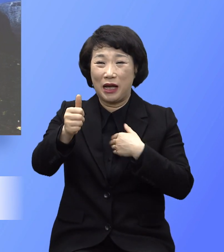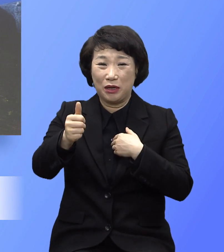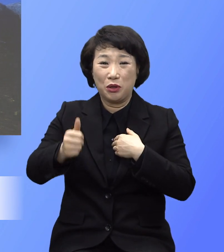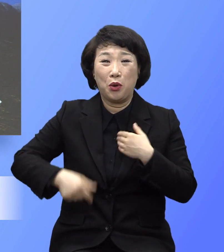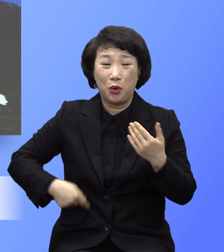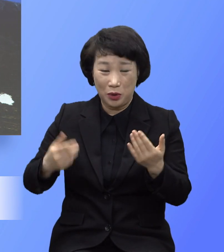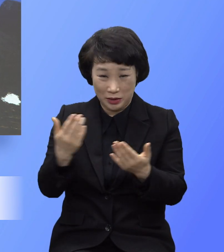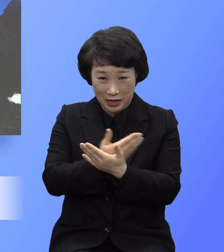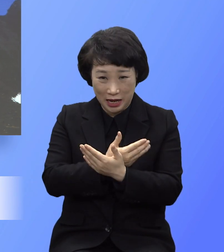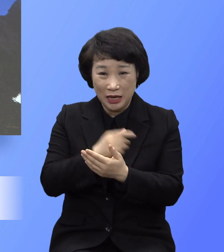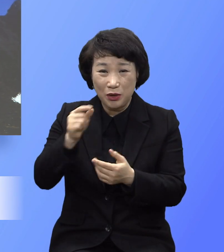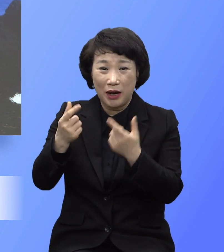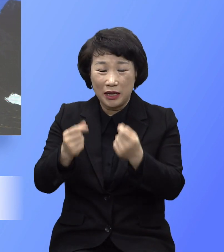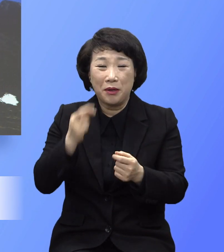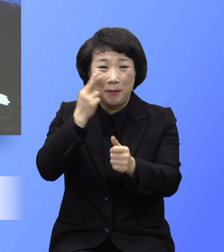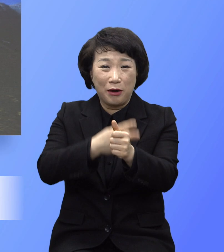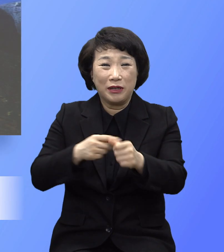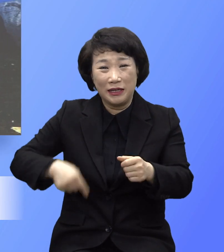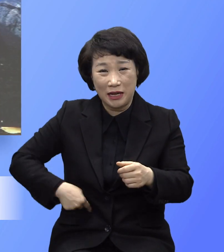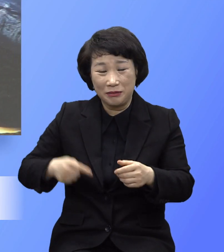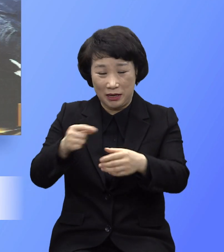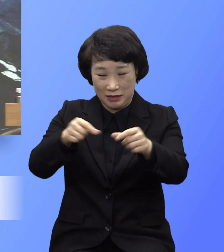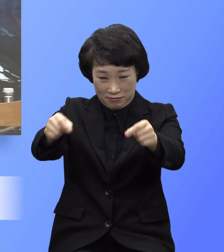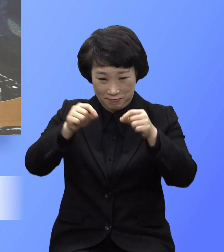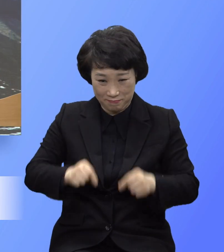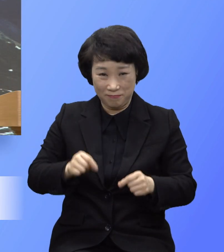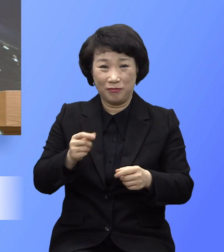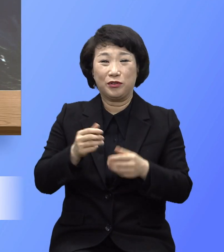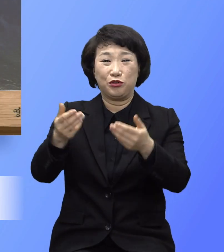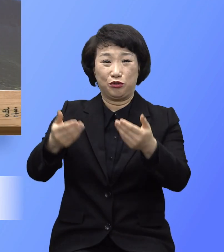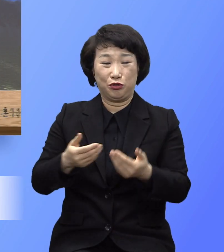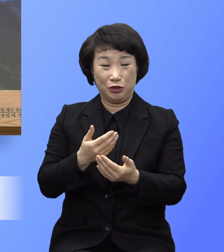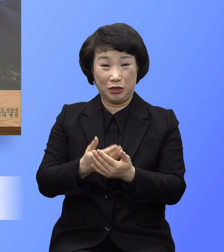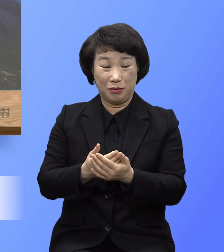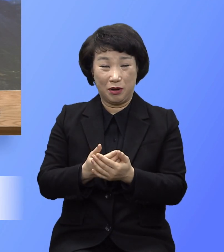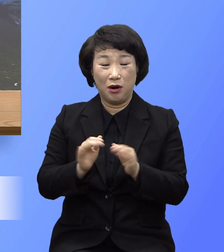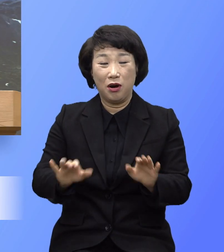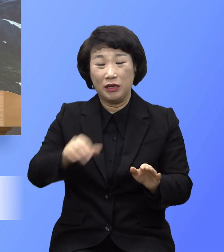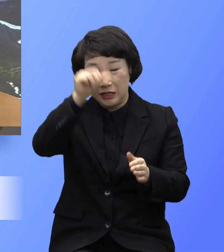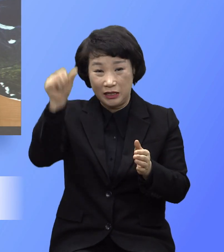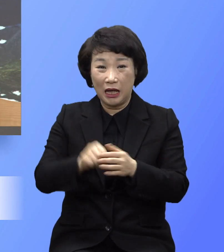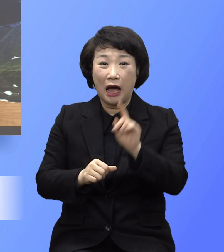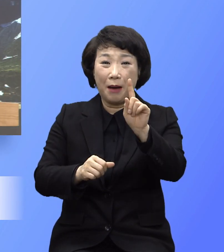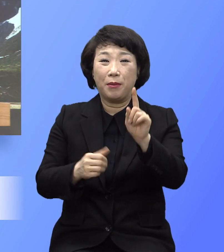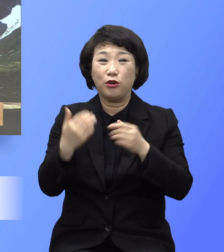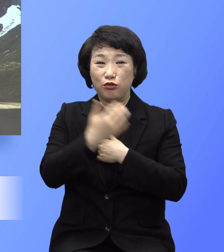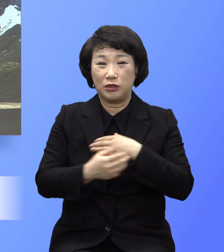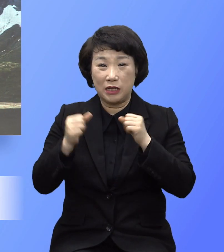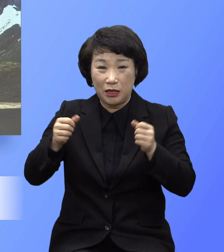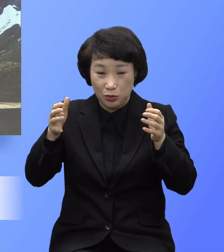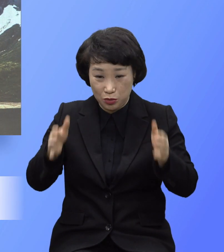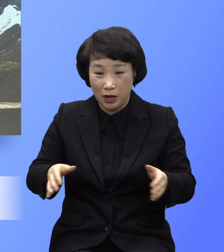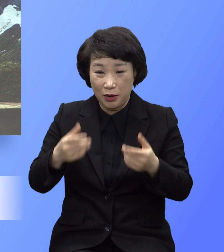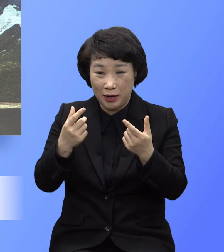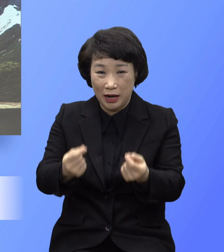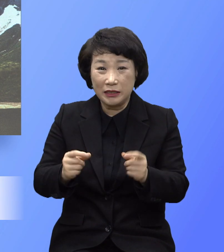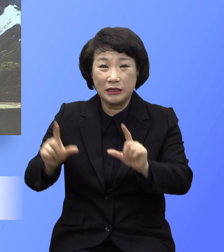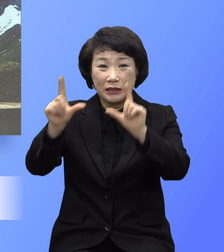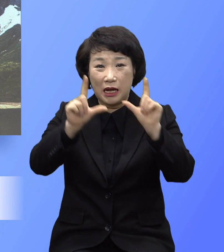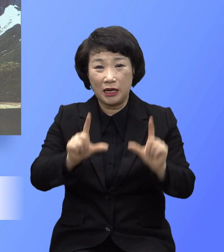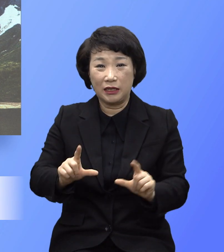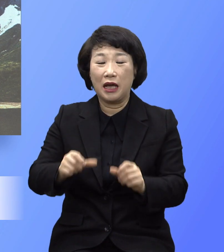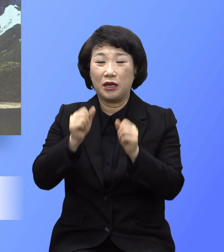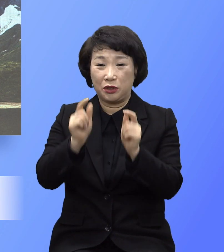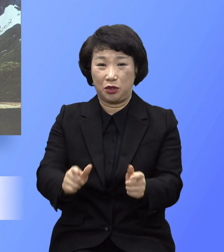회개를 통해 그런 양심이 내게 넘쳐나게 하시고 한 번밖에 못 사는 육신의 때를 그렇게 살 수